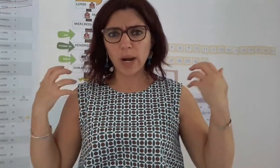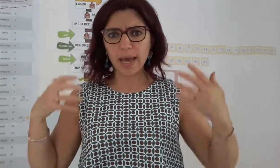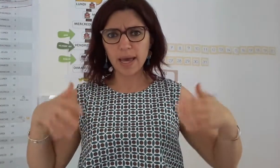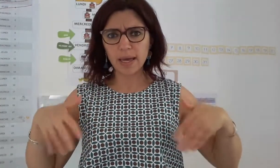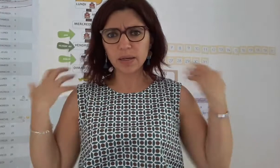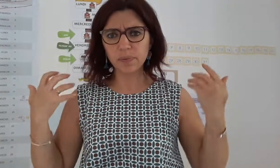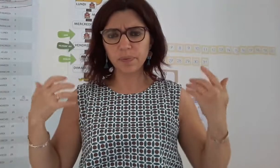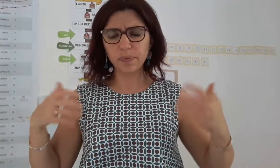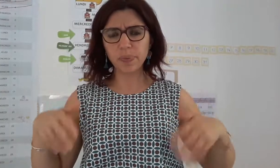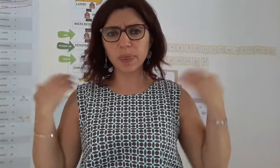colère,